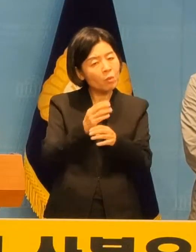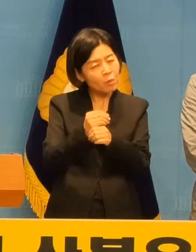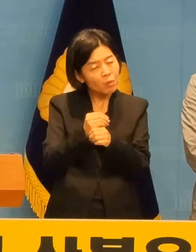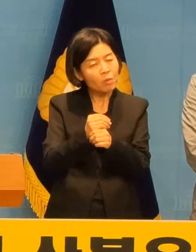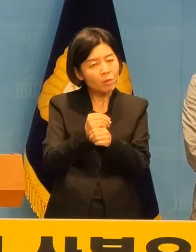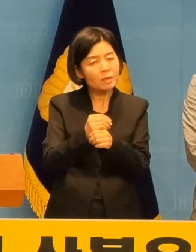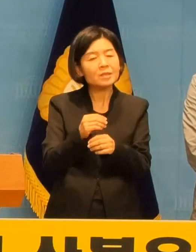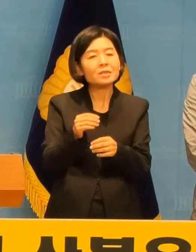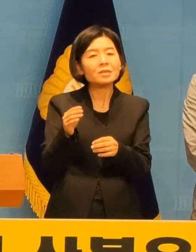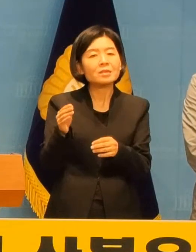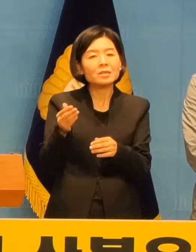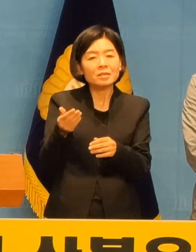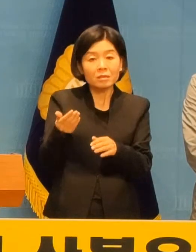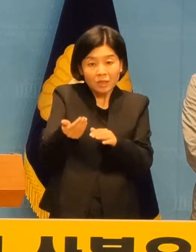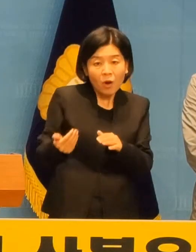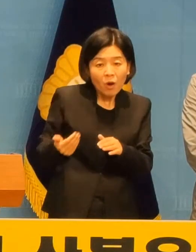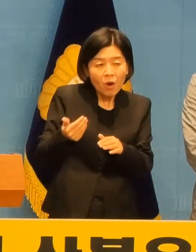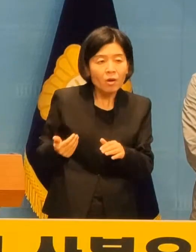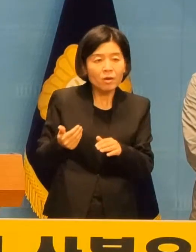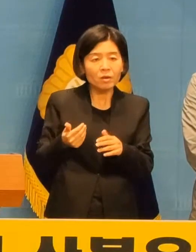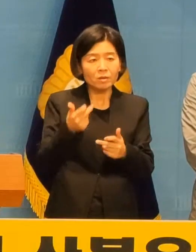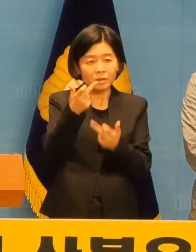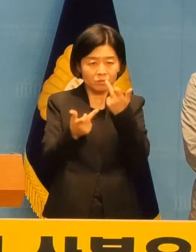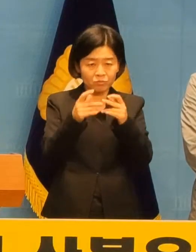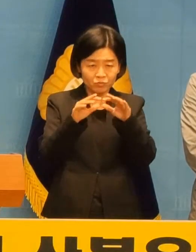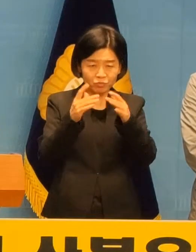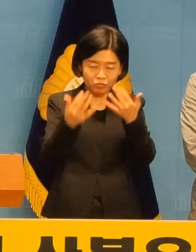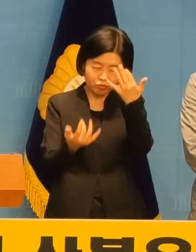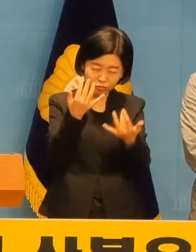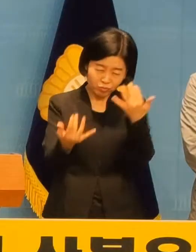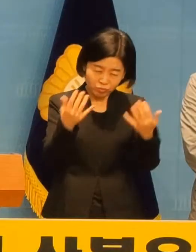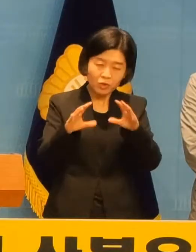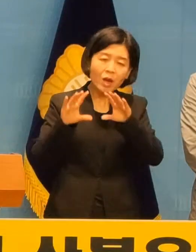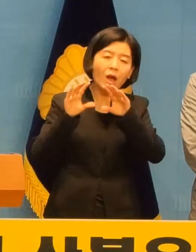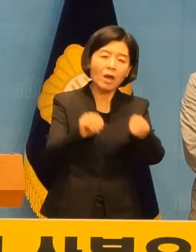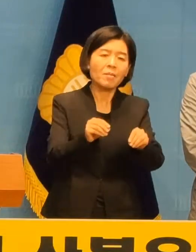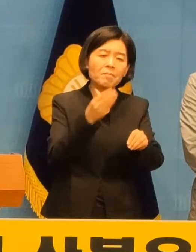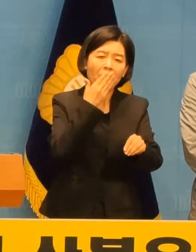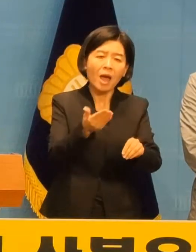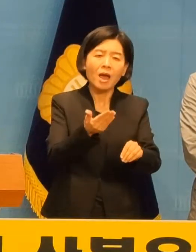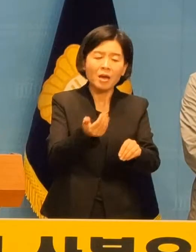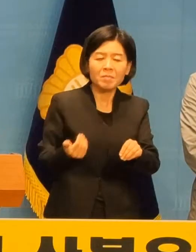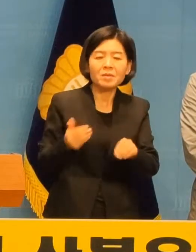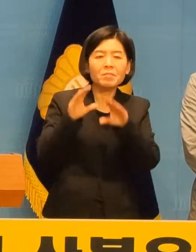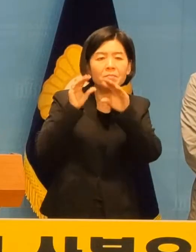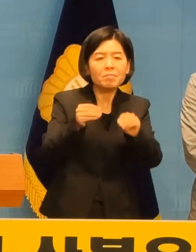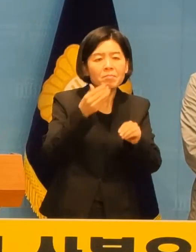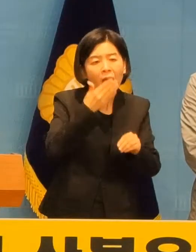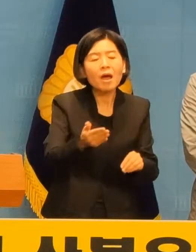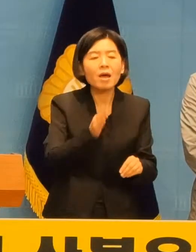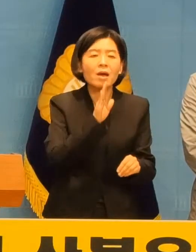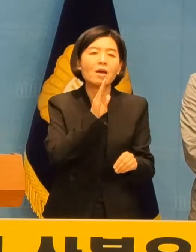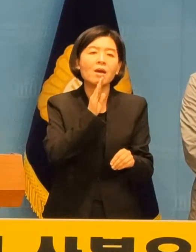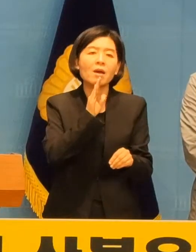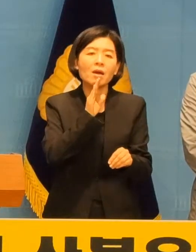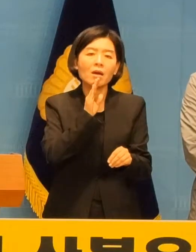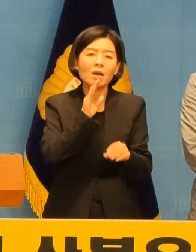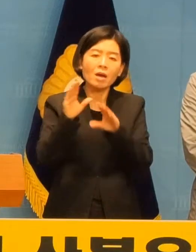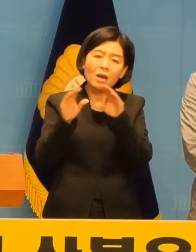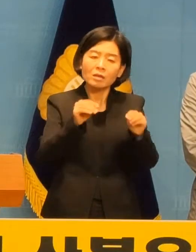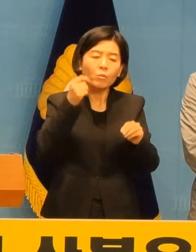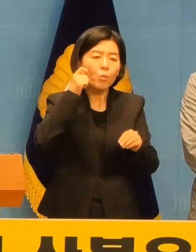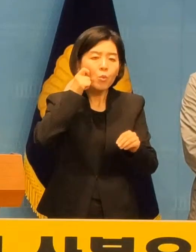그렇다면 조기 진화를 할 수 있지 않았을까라는 것이 그 피해 주민들이 갖는 강한